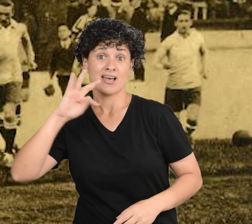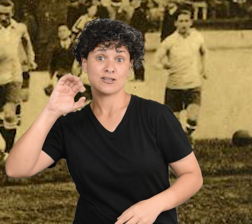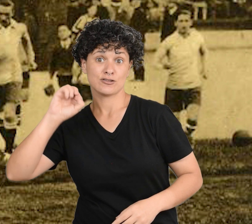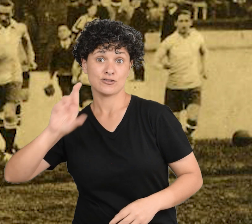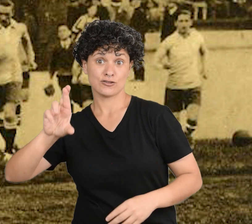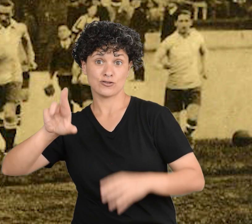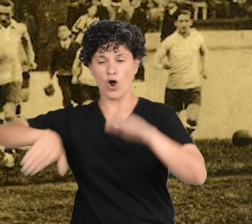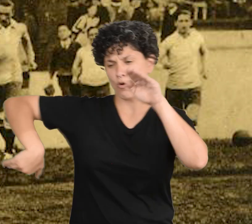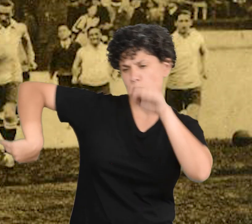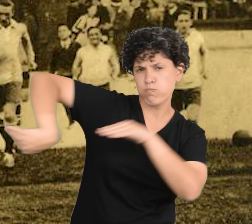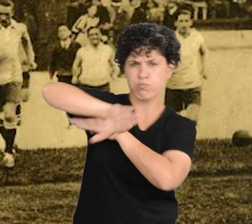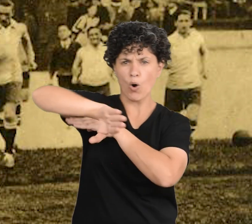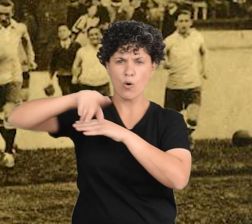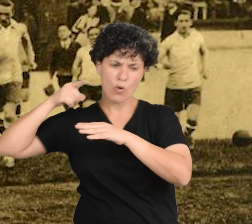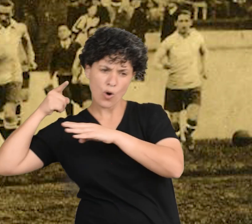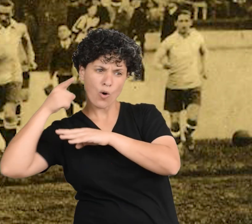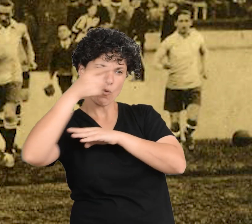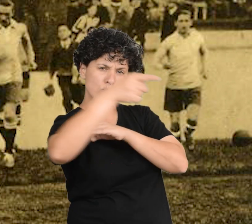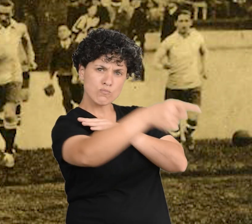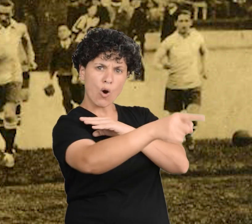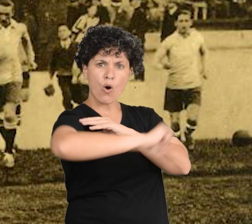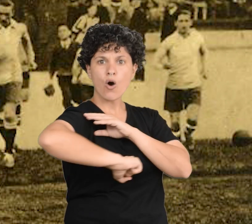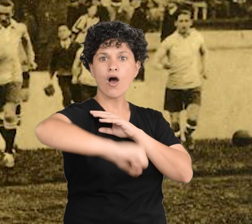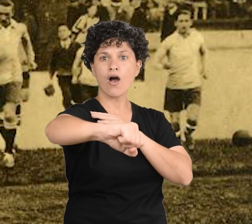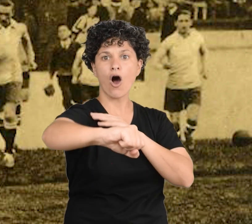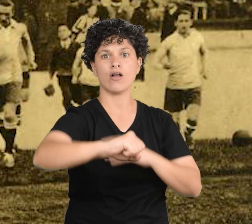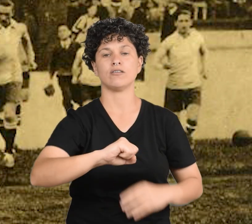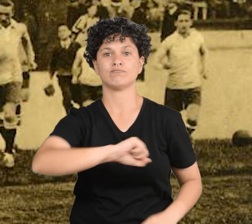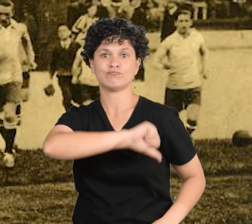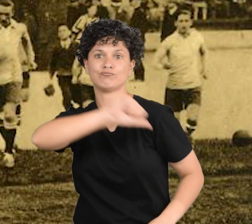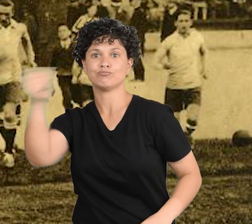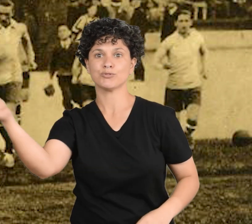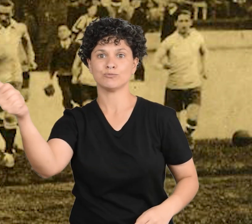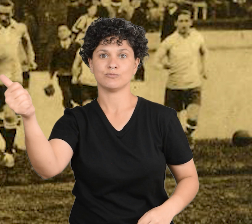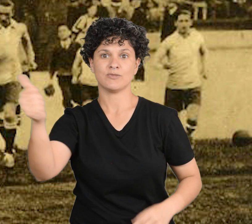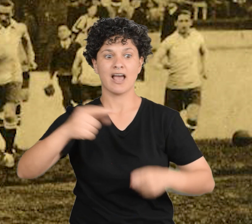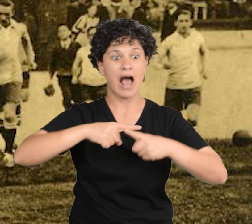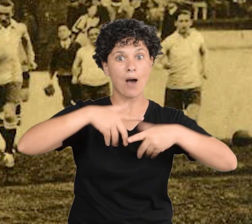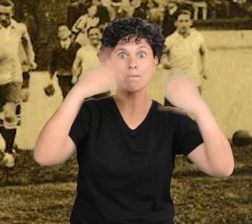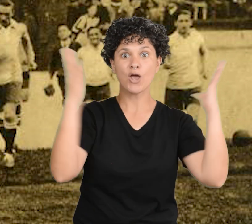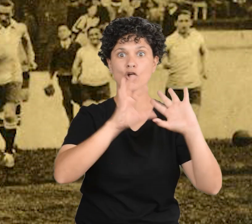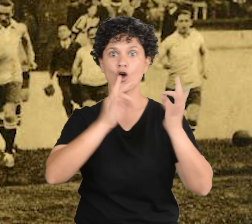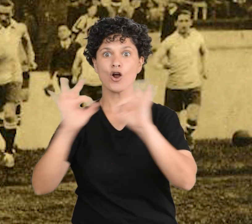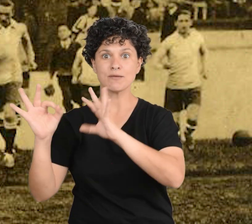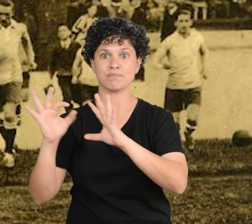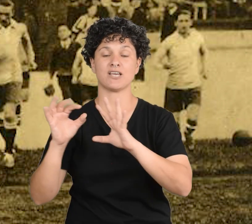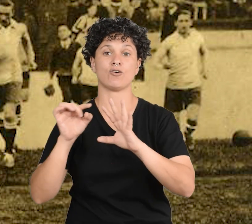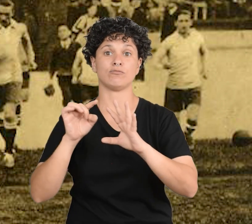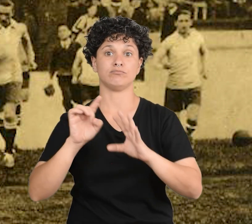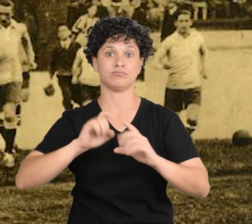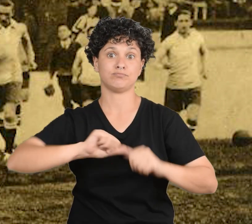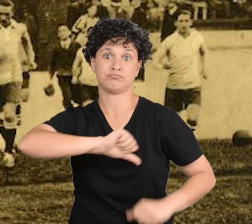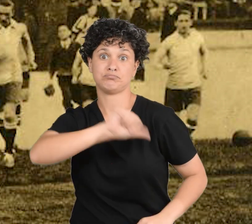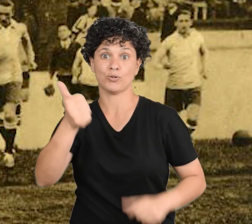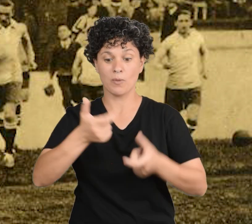lo habilitaba para definir con un impresionante tiro bajo y cruzado, marcando el segundo y definitivo gol, que le daba